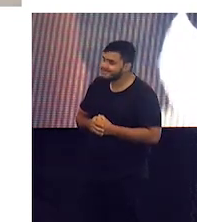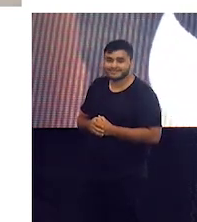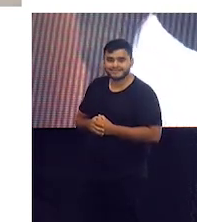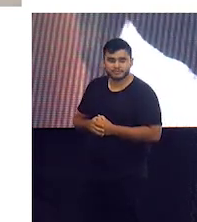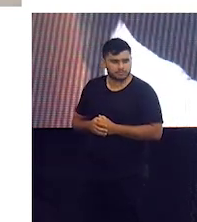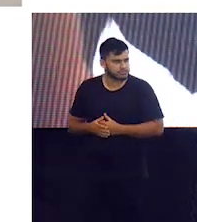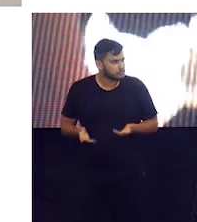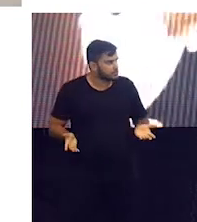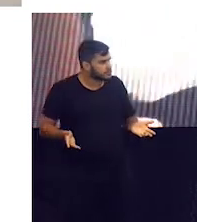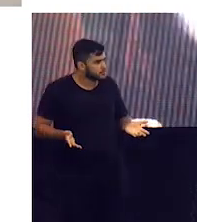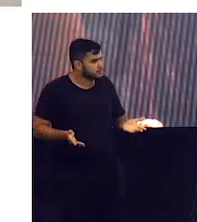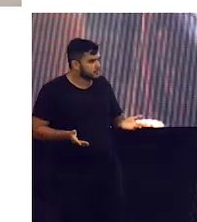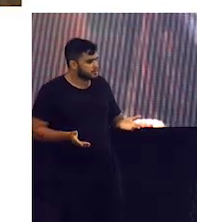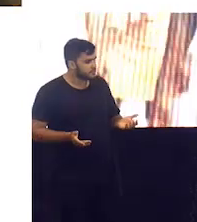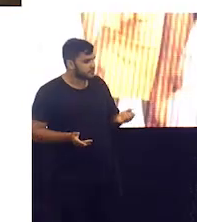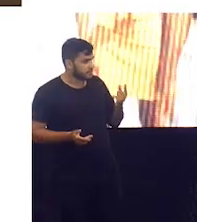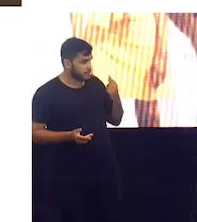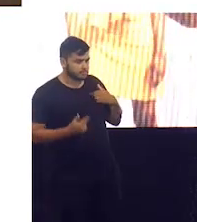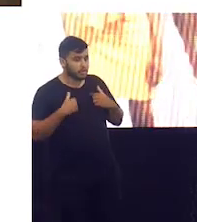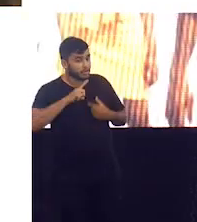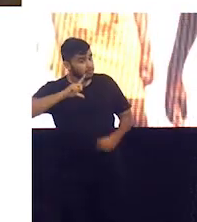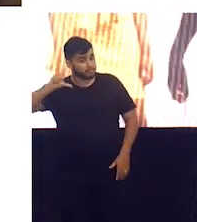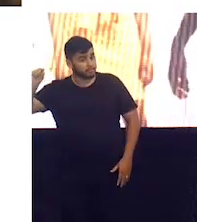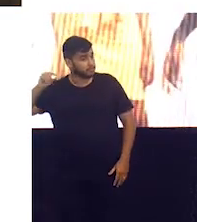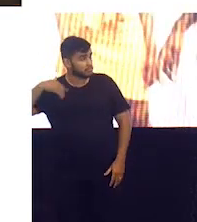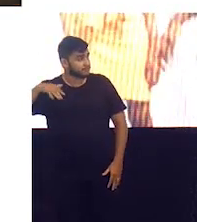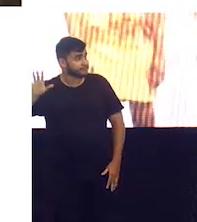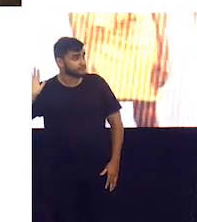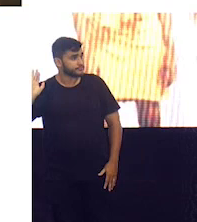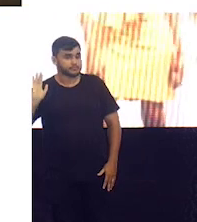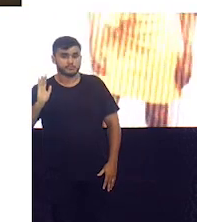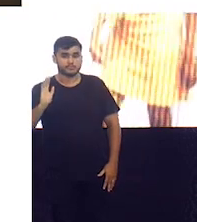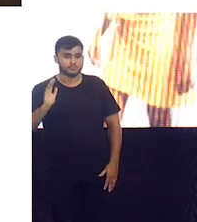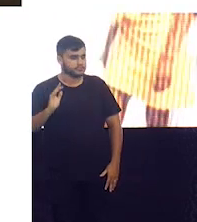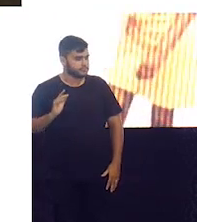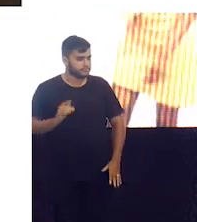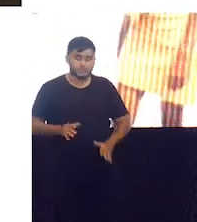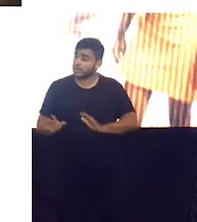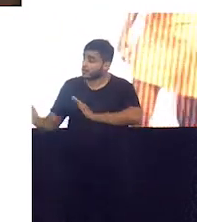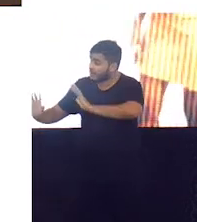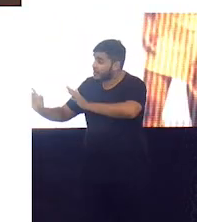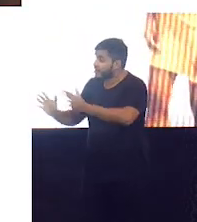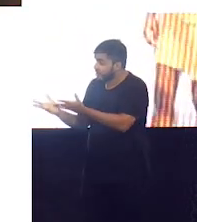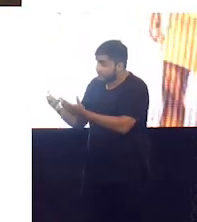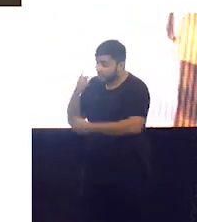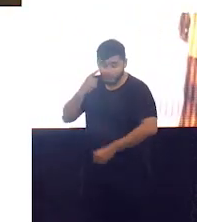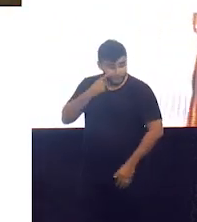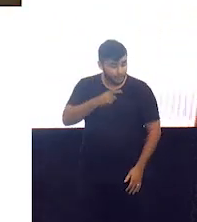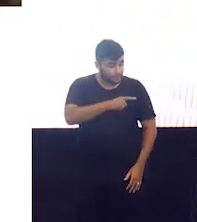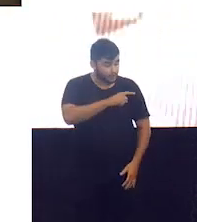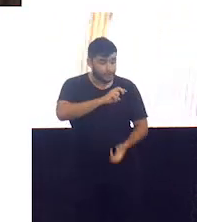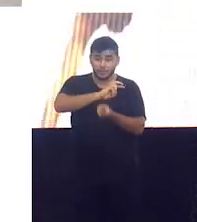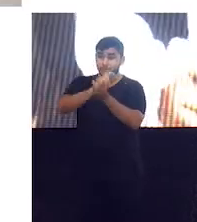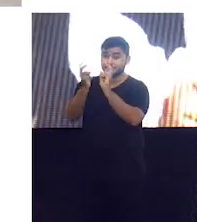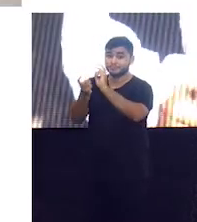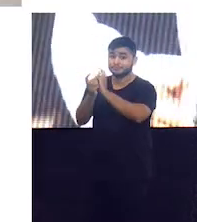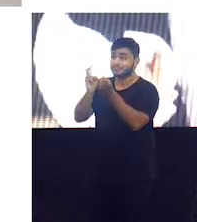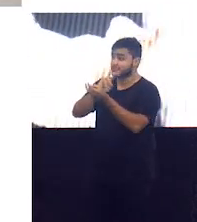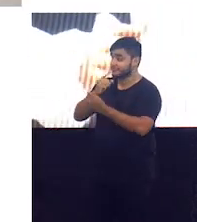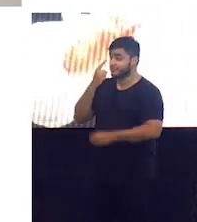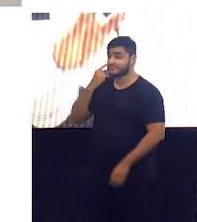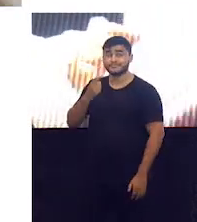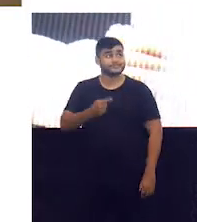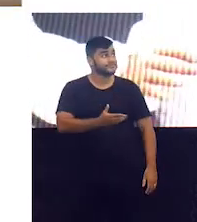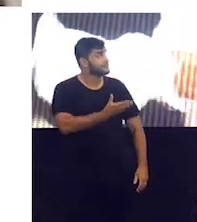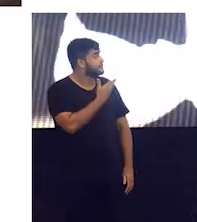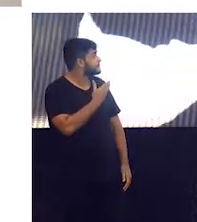Tá, legal. Eu vou indo lá. Não, peraí, vou te mostrar uma coisa aqui. Ô, Zulu, chama na capoeira pra ele aqui. Olha aí. Olha, que é isso, joga, garoto, tá caindo, aqui,